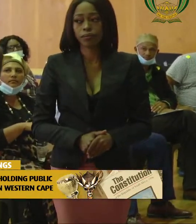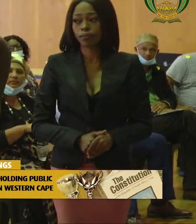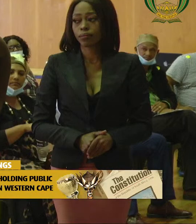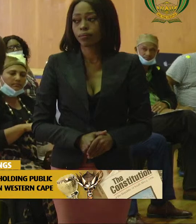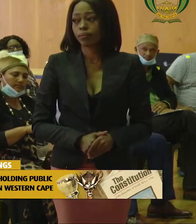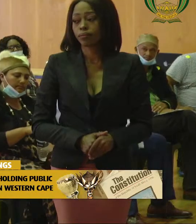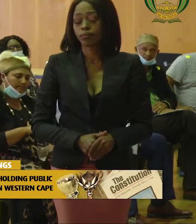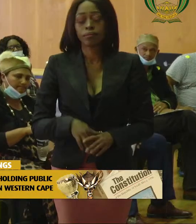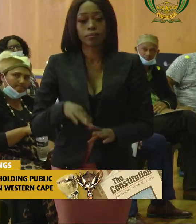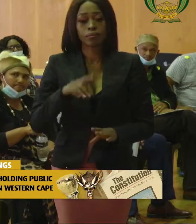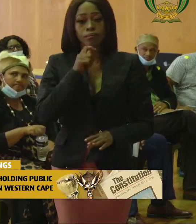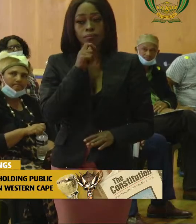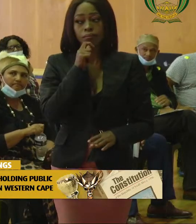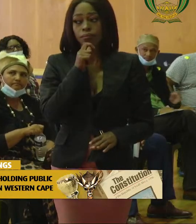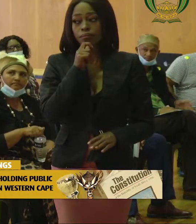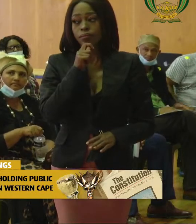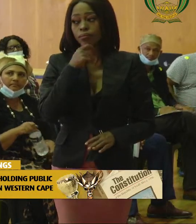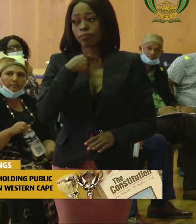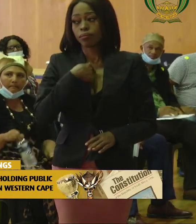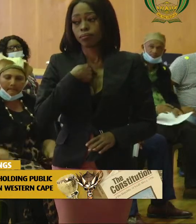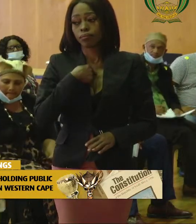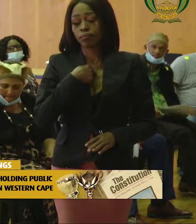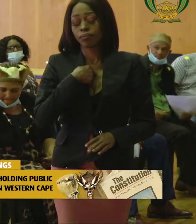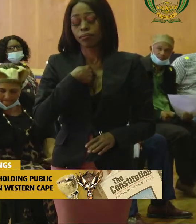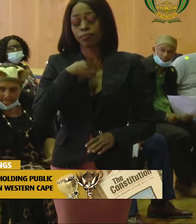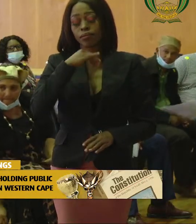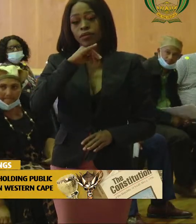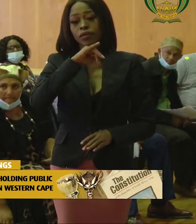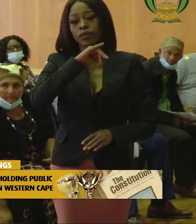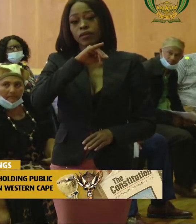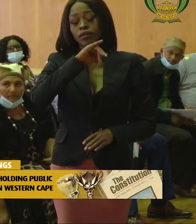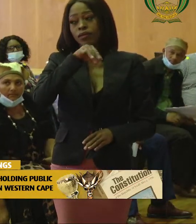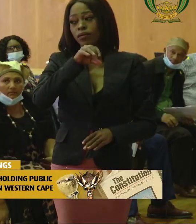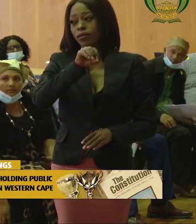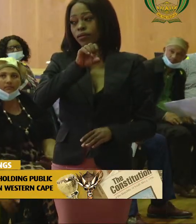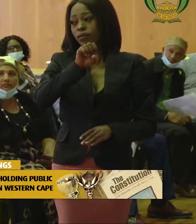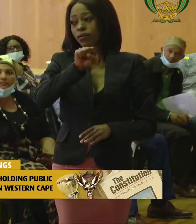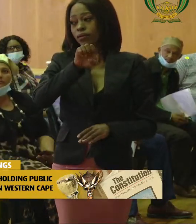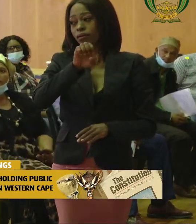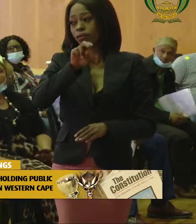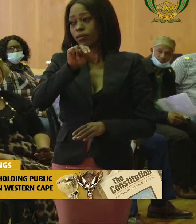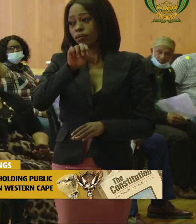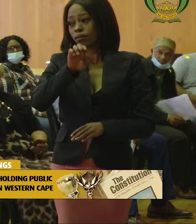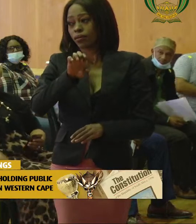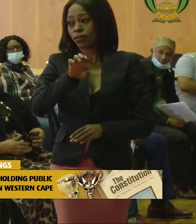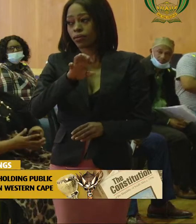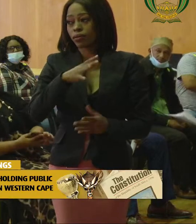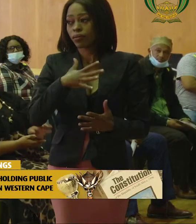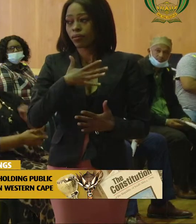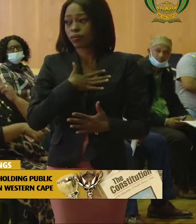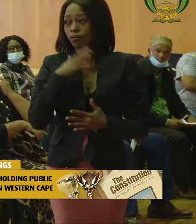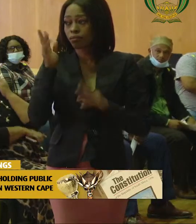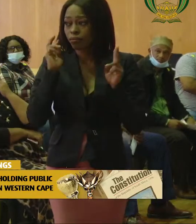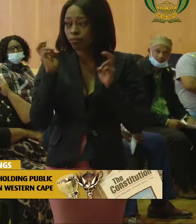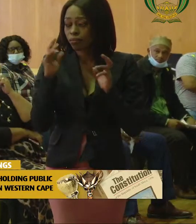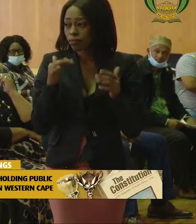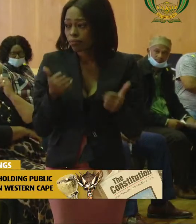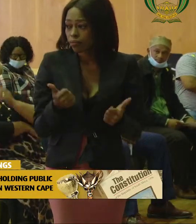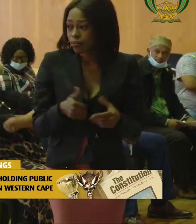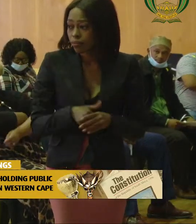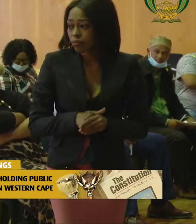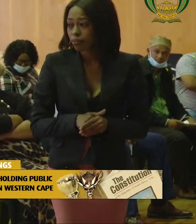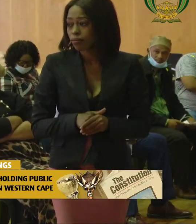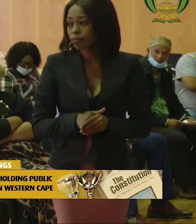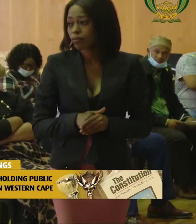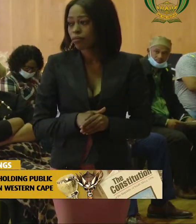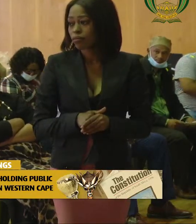Goeiemôre. Ek is Jelzyn Grootboom, 'n inwoner van Calisdorp, Kannaland. Ek is hier namens